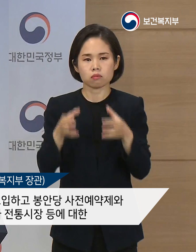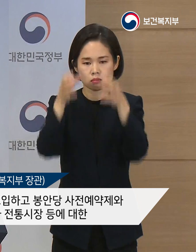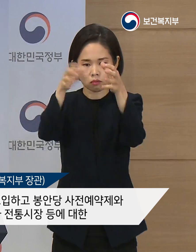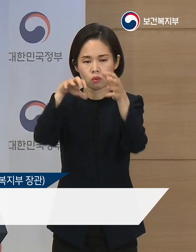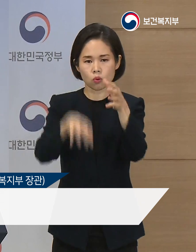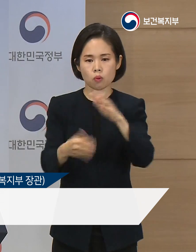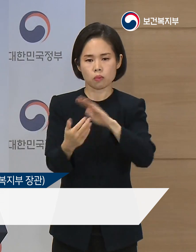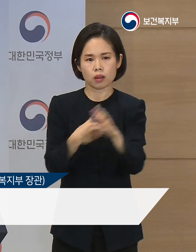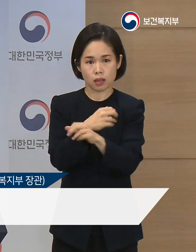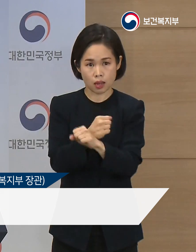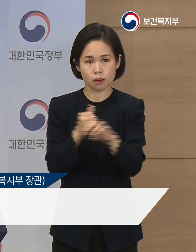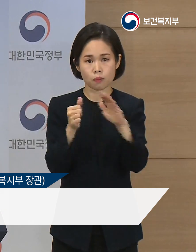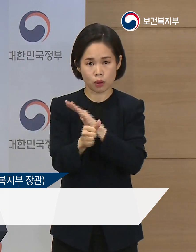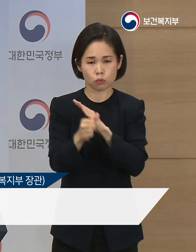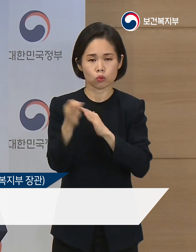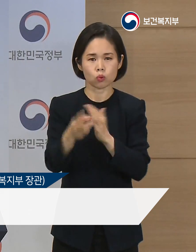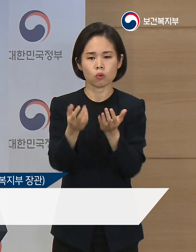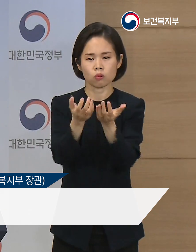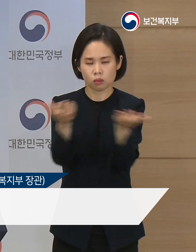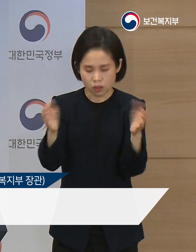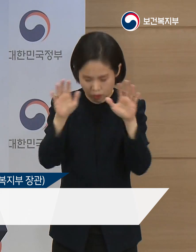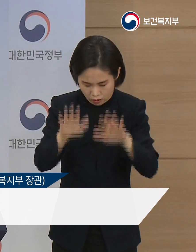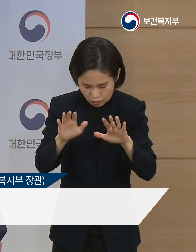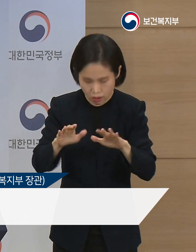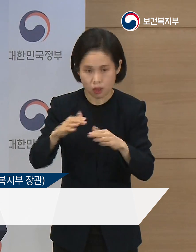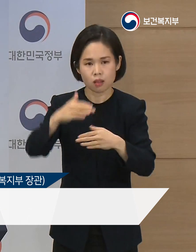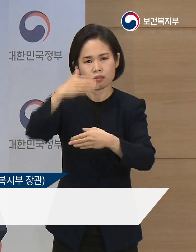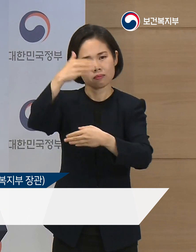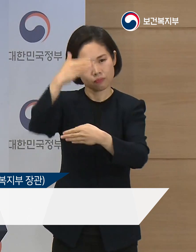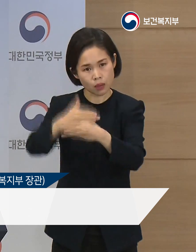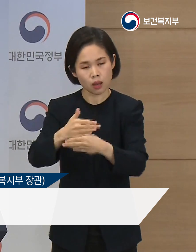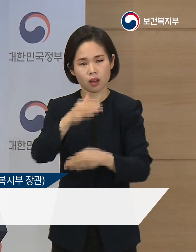등에 대한 집중 점검도 실시하고 있습니다.